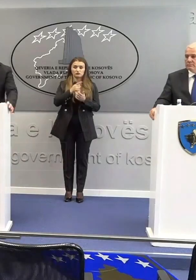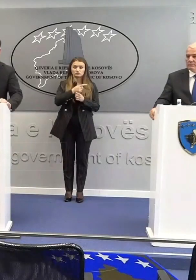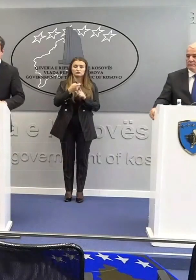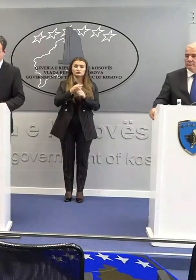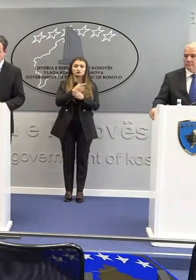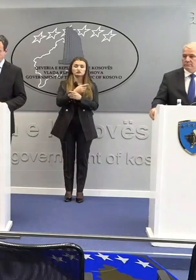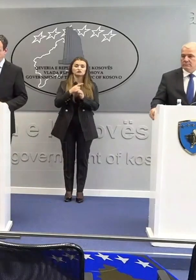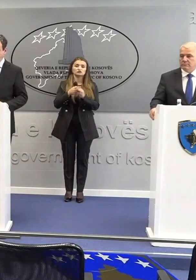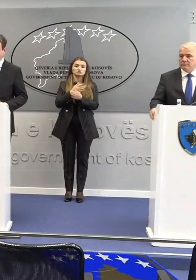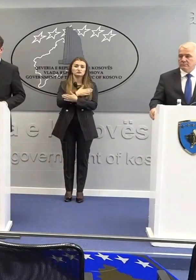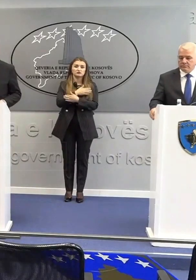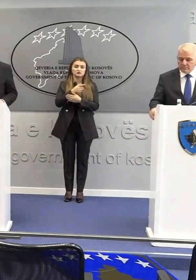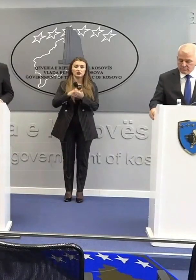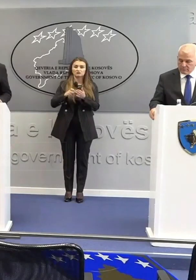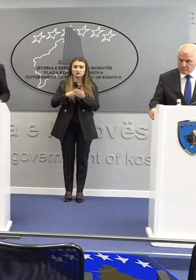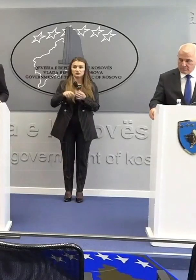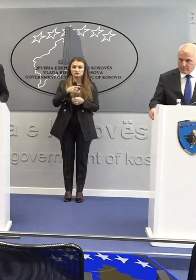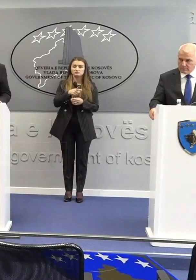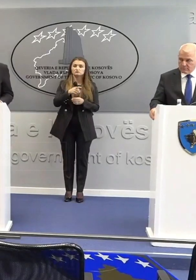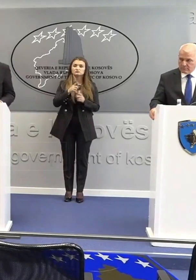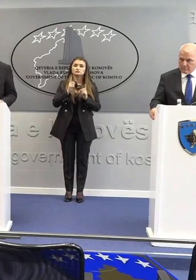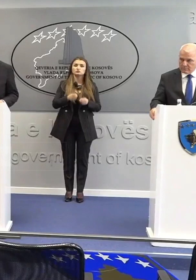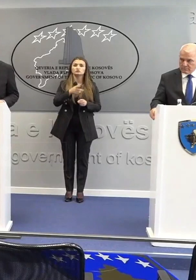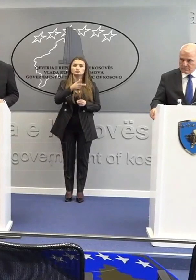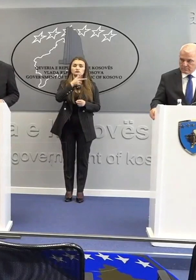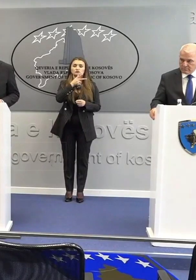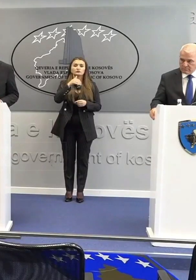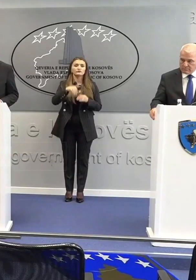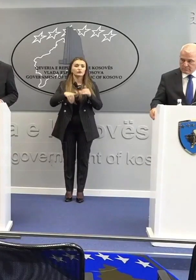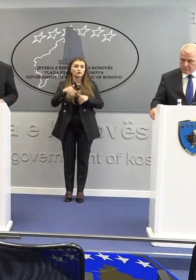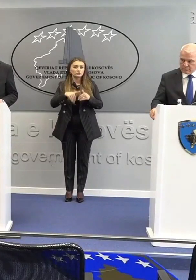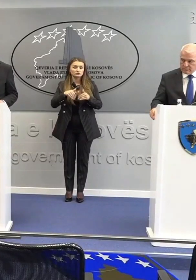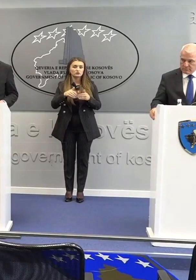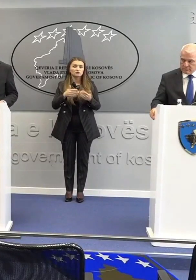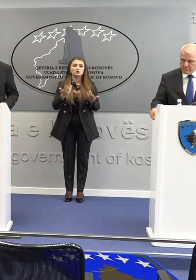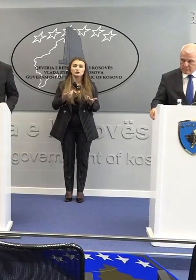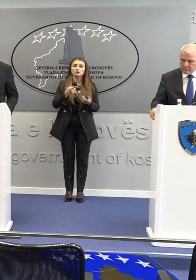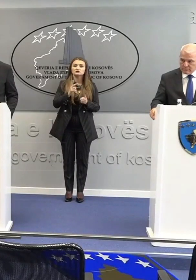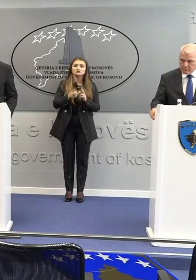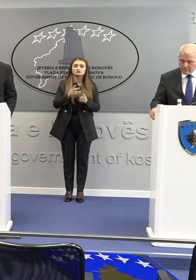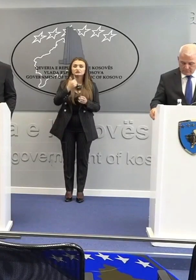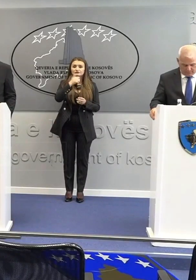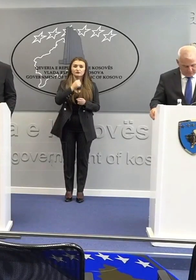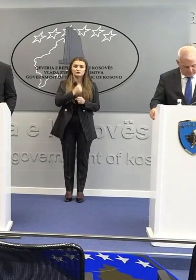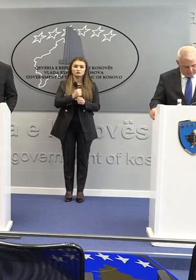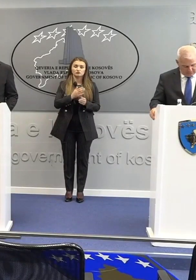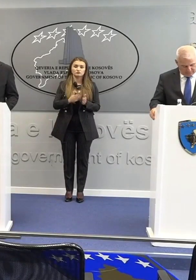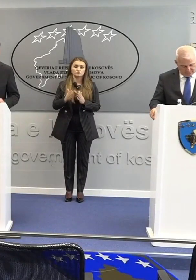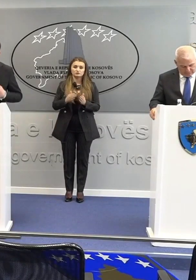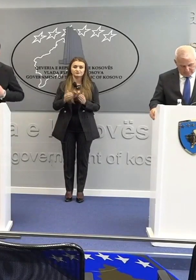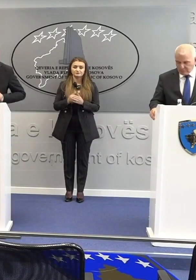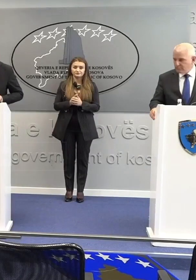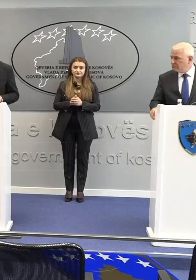të insistohet mbajtja e votimit në ato shkolla, apo do t'i zëvendësoni me kontenjer, si do të ndodhë?